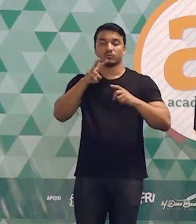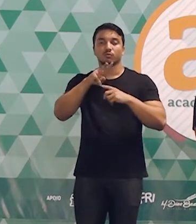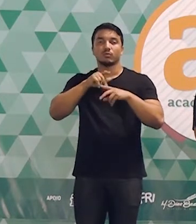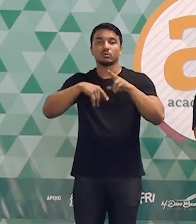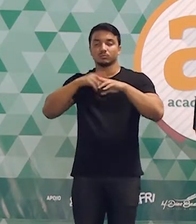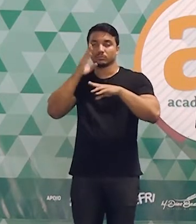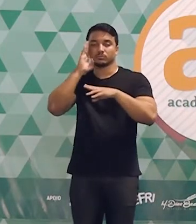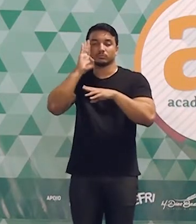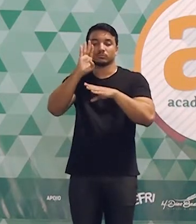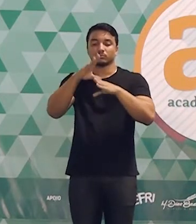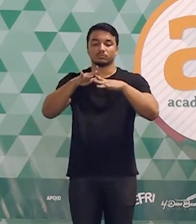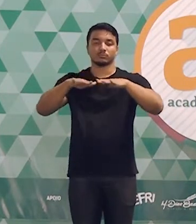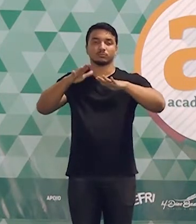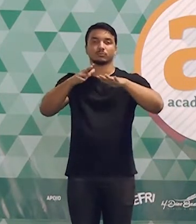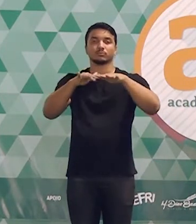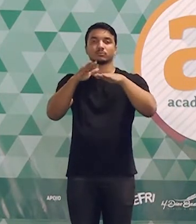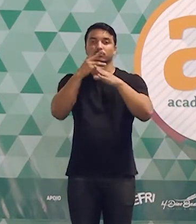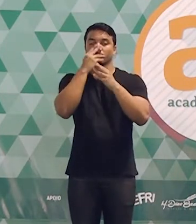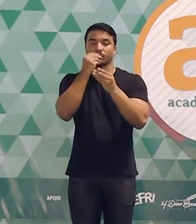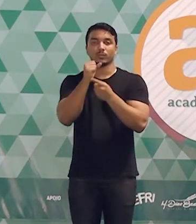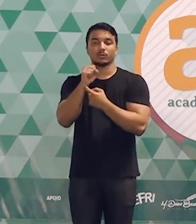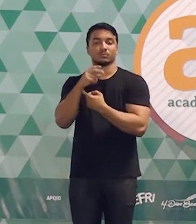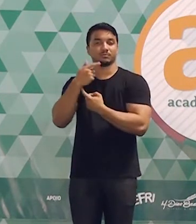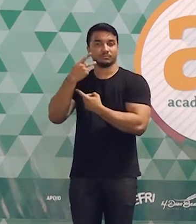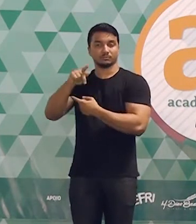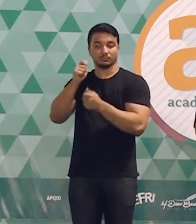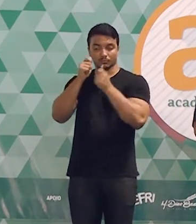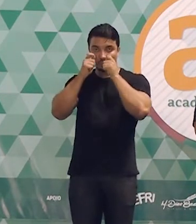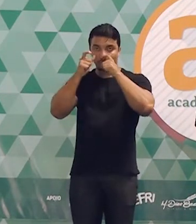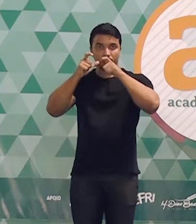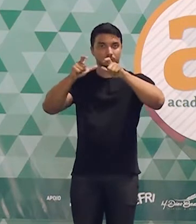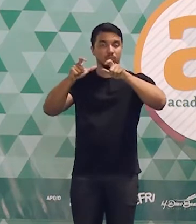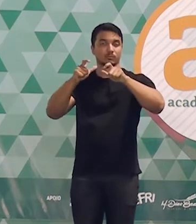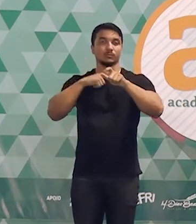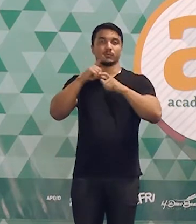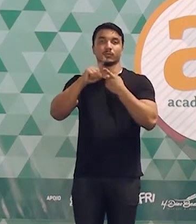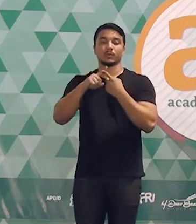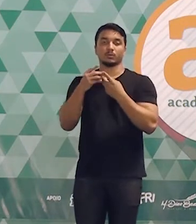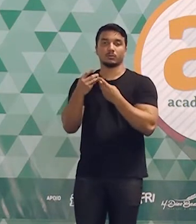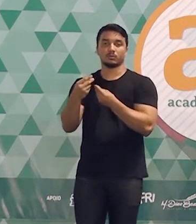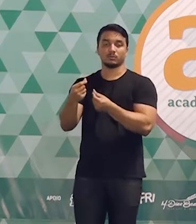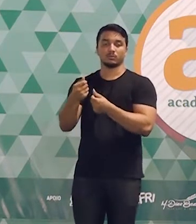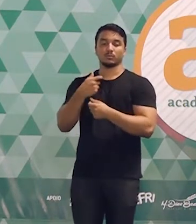fluviante, flutual, assula a atenção,